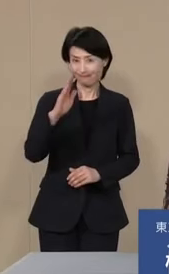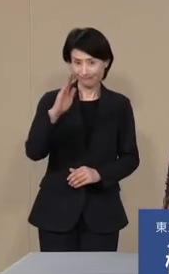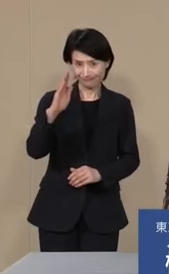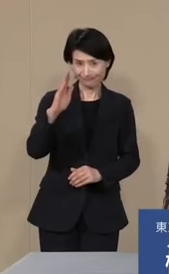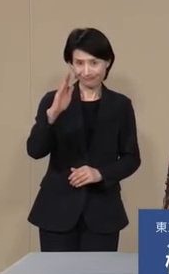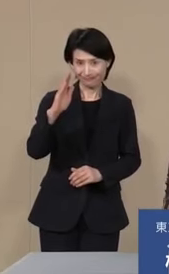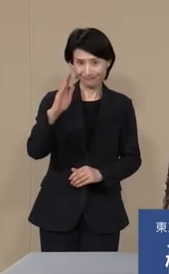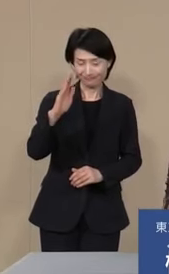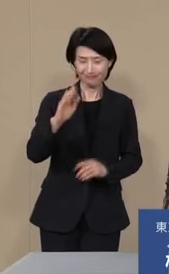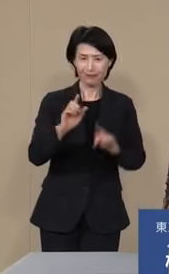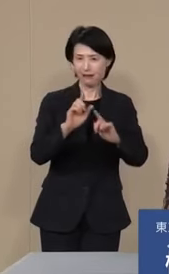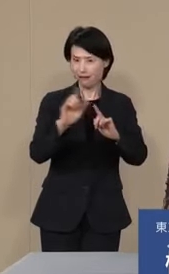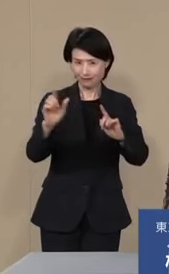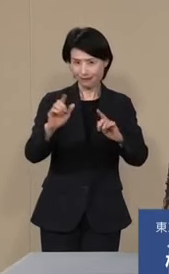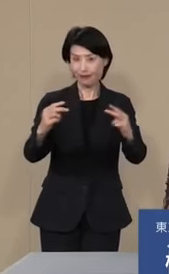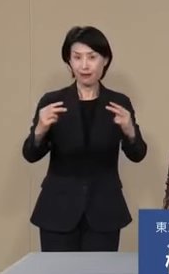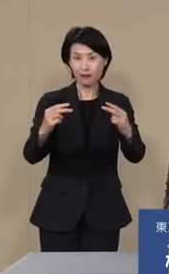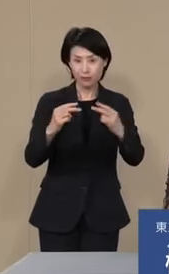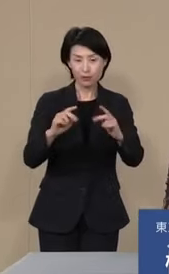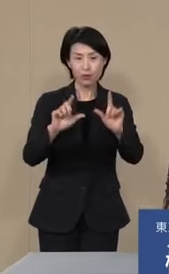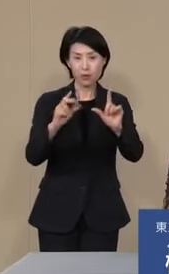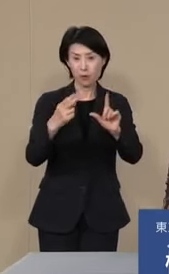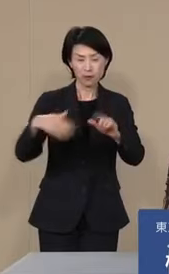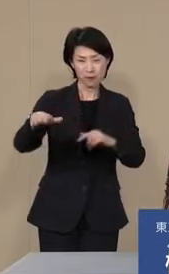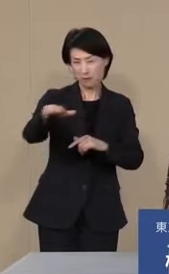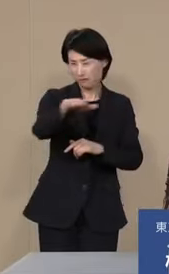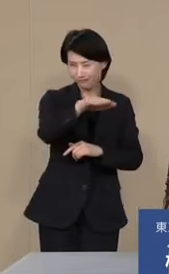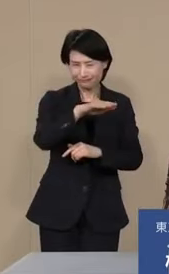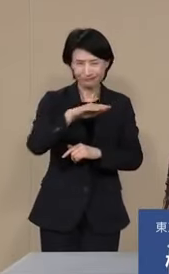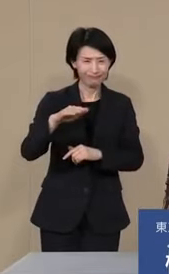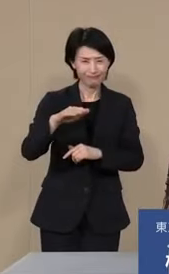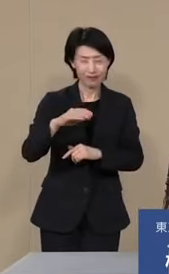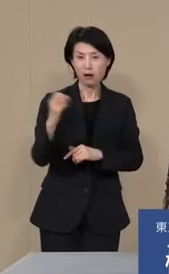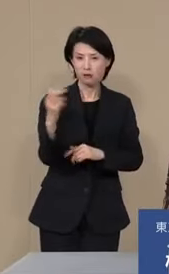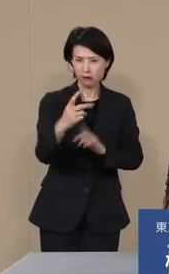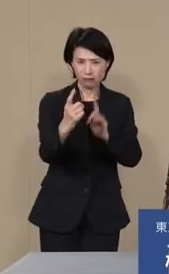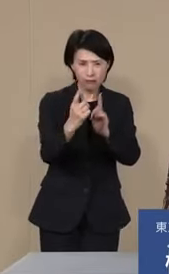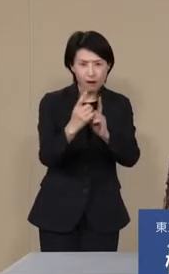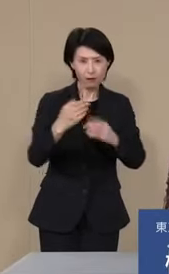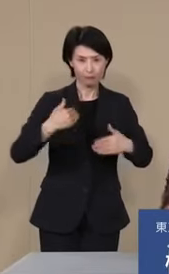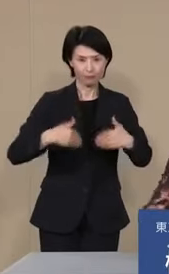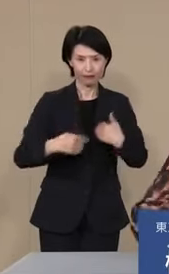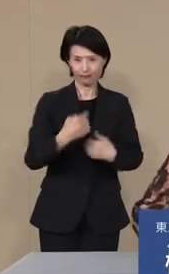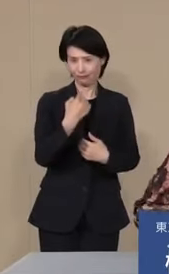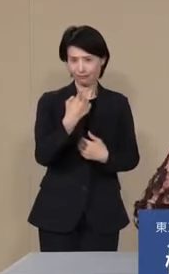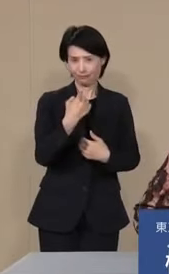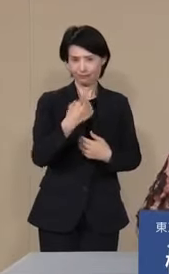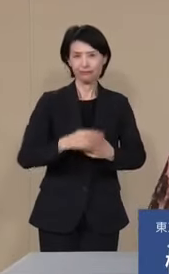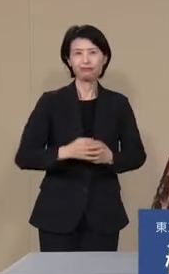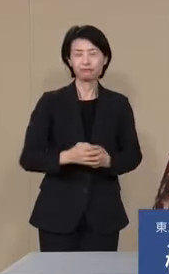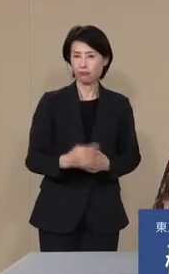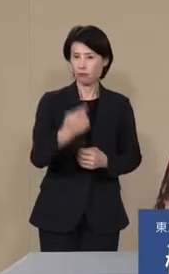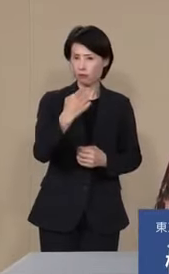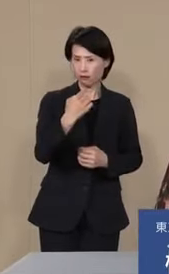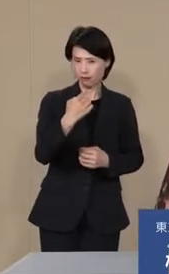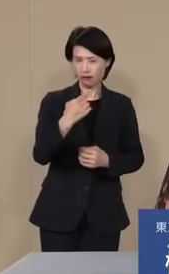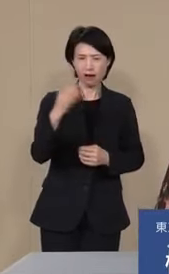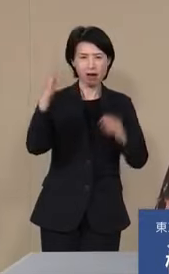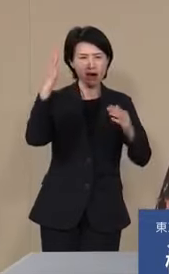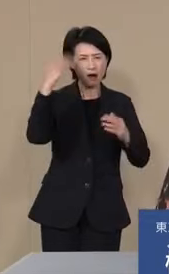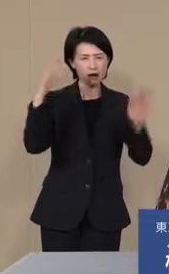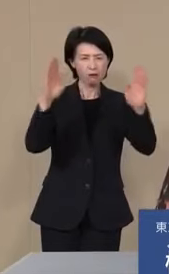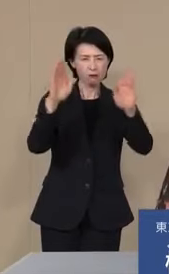いやNHKをご覧の東京都のみんなまたあえて嬉しいよ俺の名は暗黒